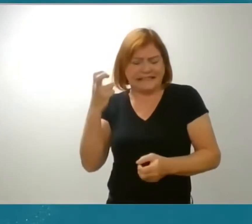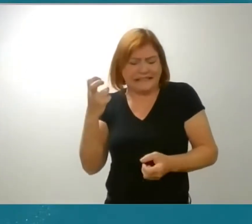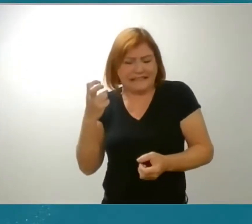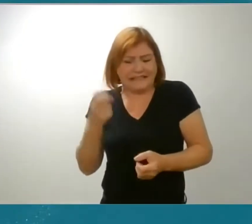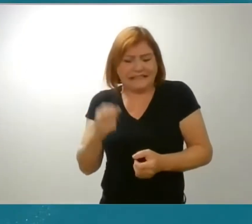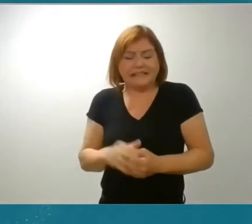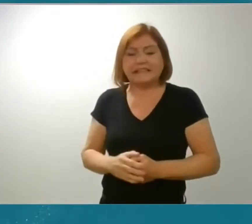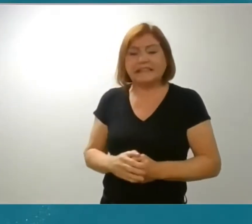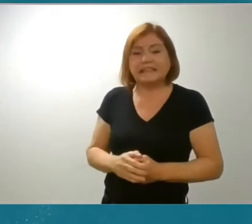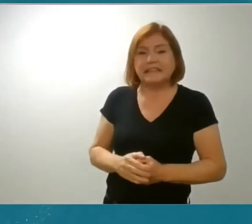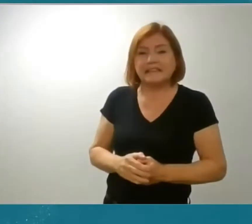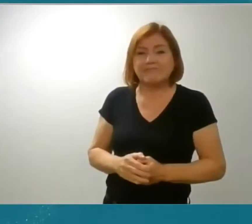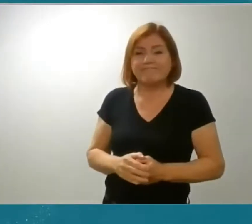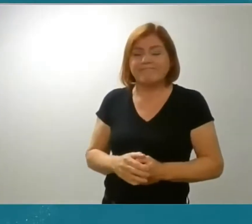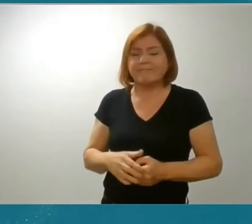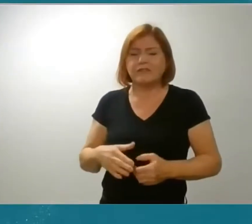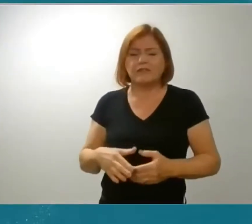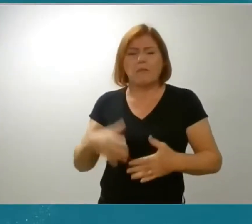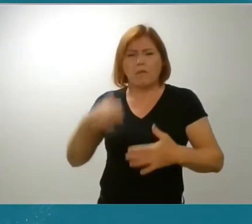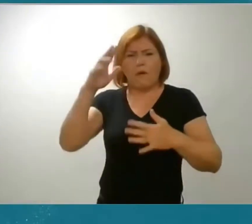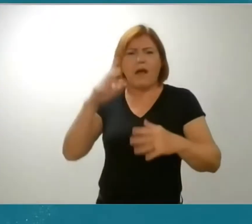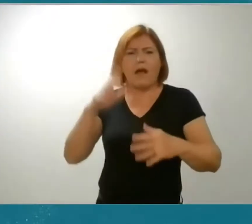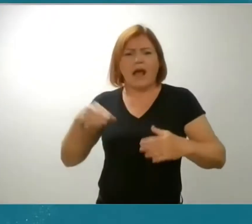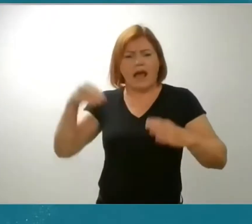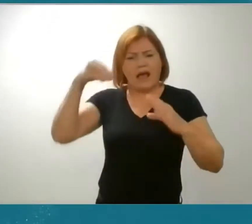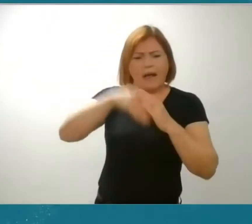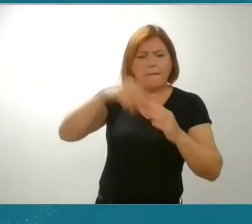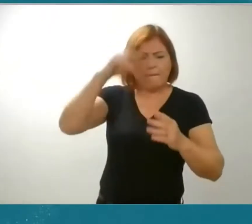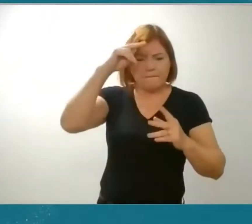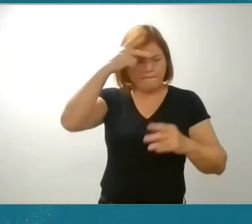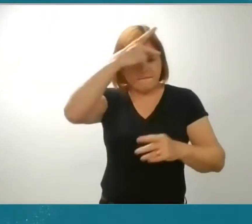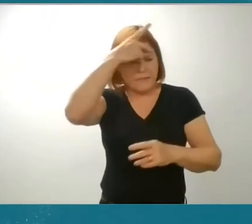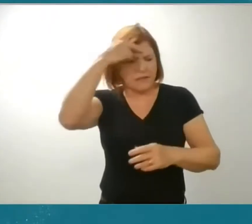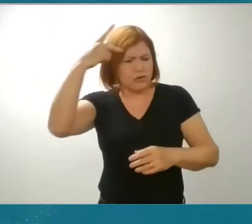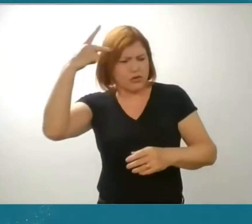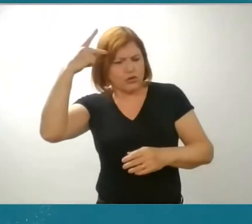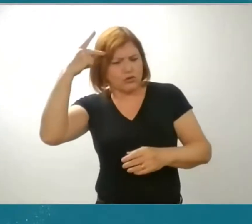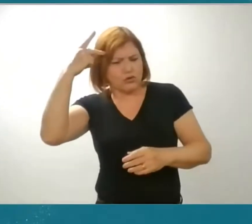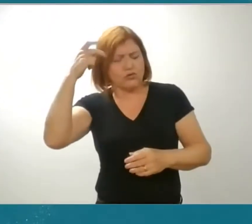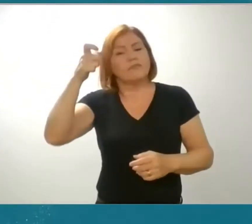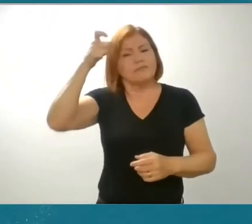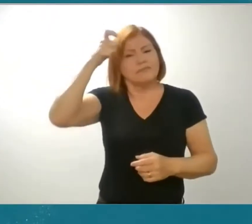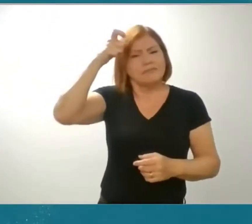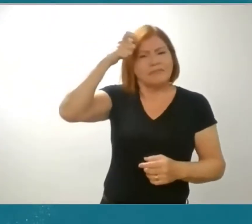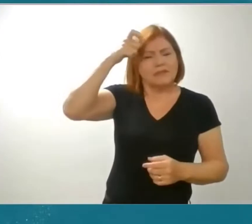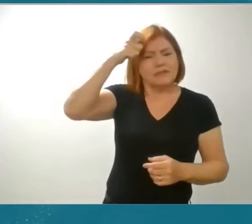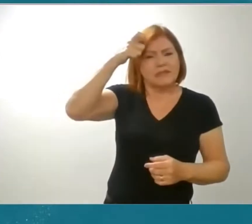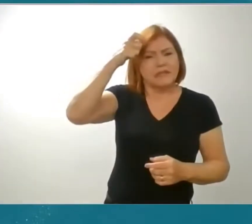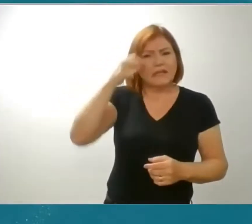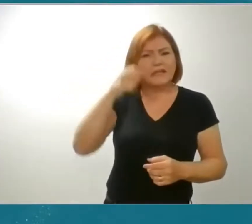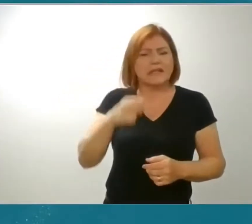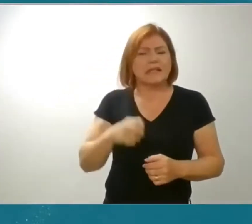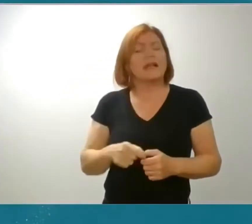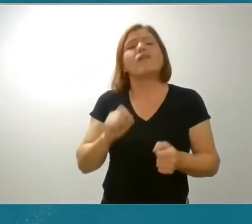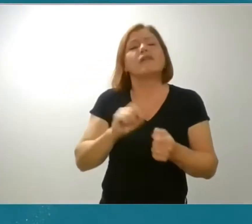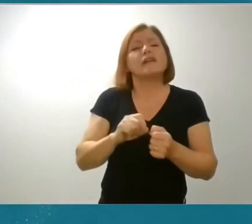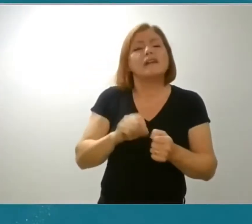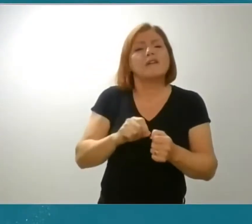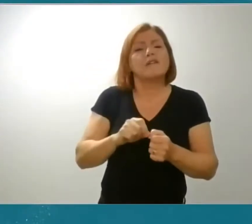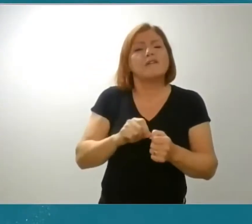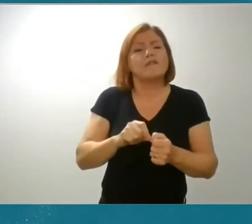personificação de Satanás, enganou a Eva. Porque Apocalipse 12 registra que ele é o sedutor de